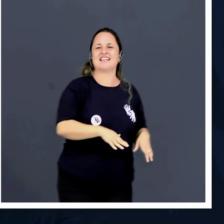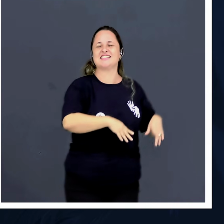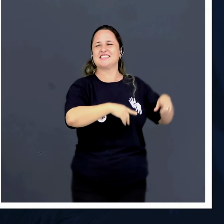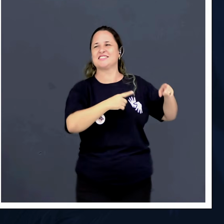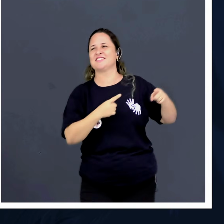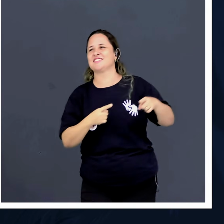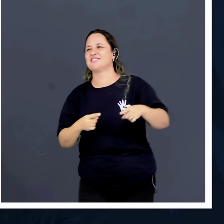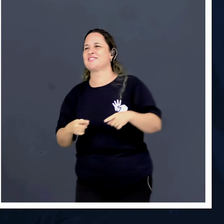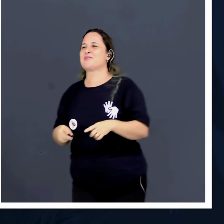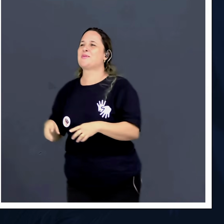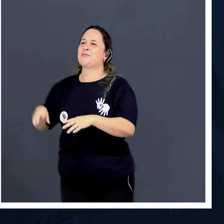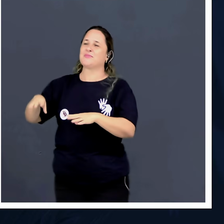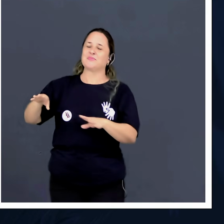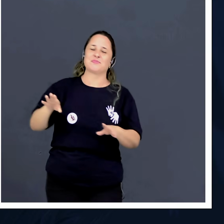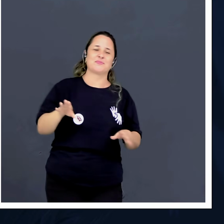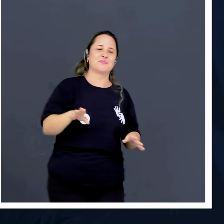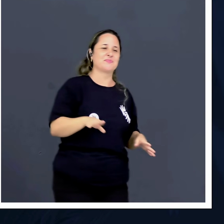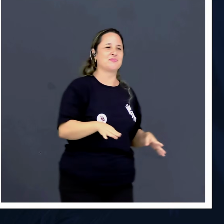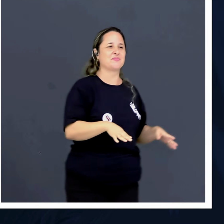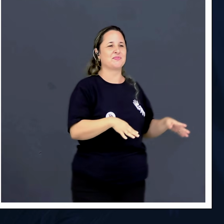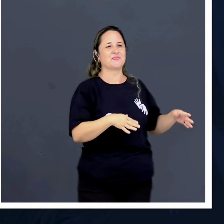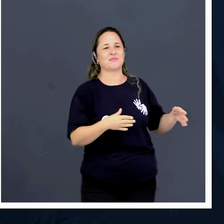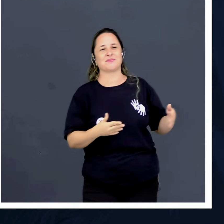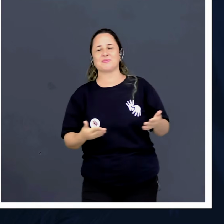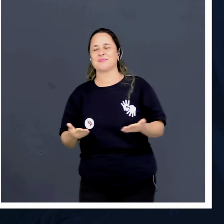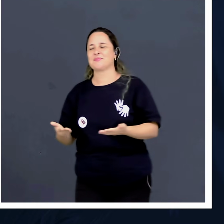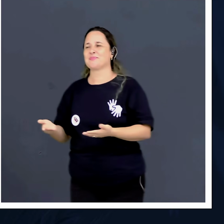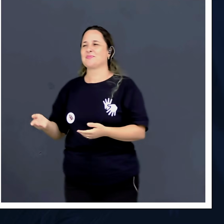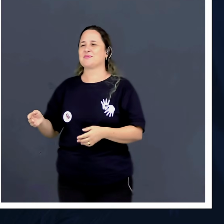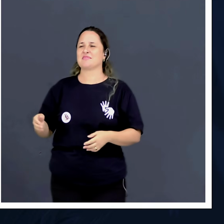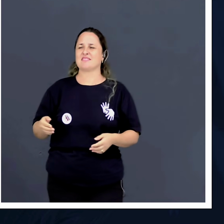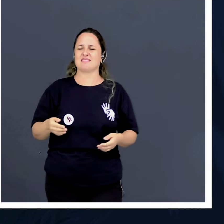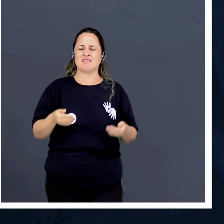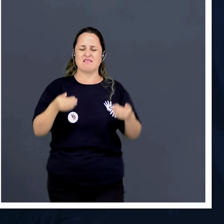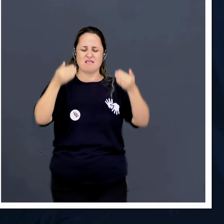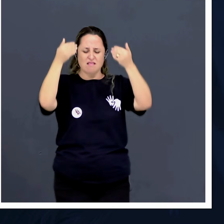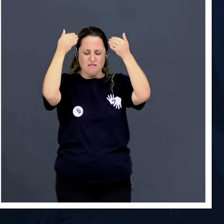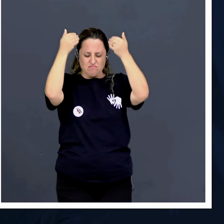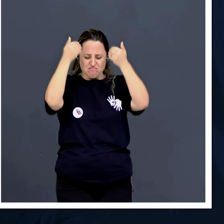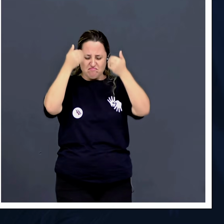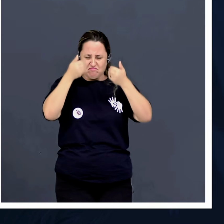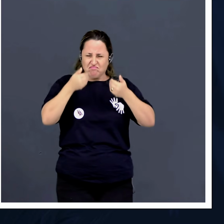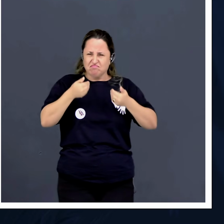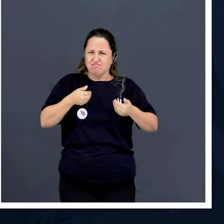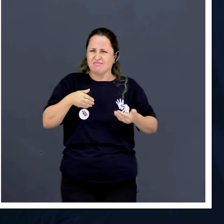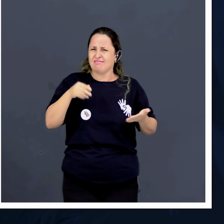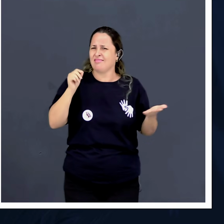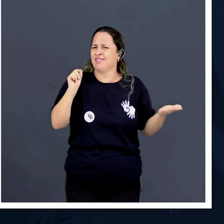Irá se cumprir.